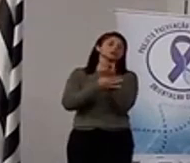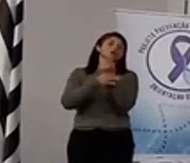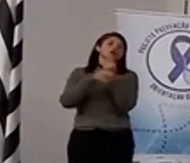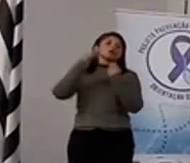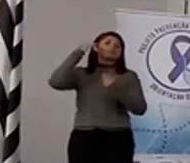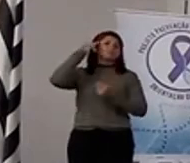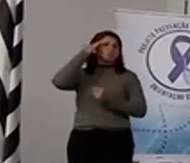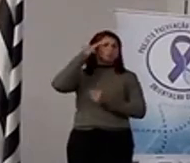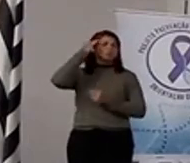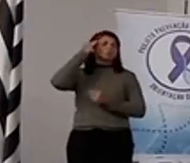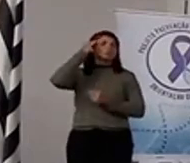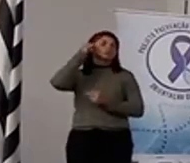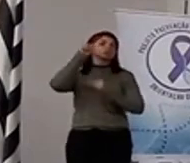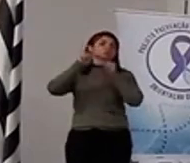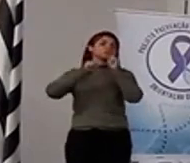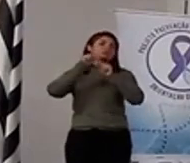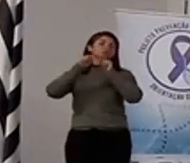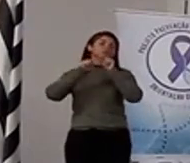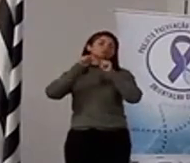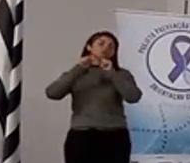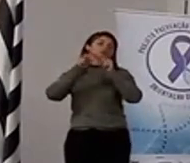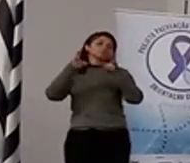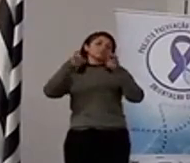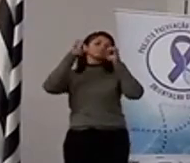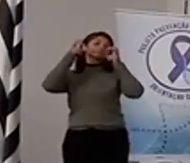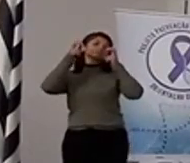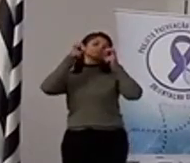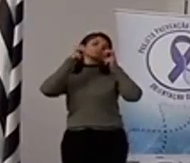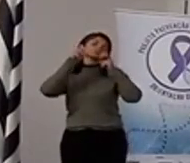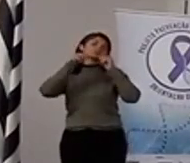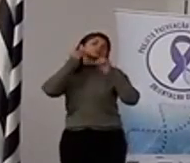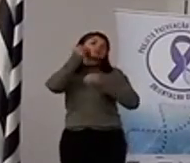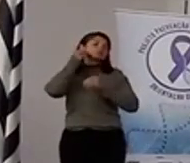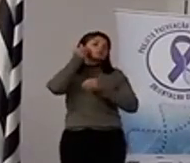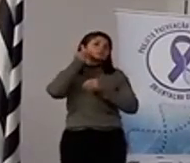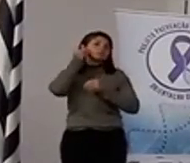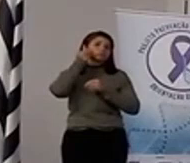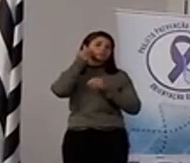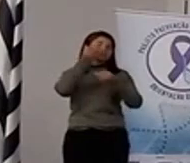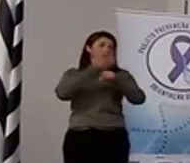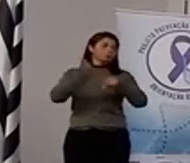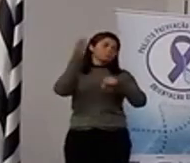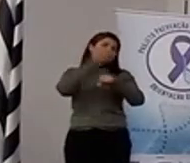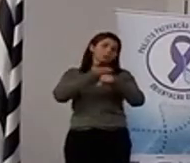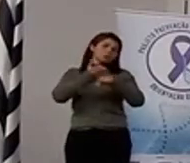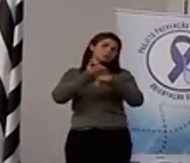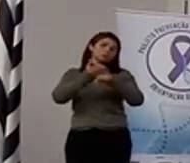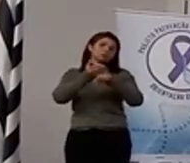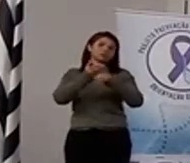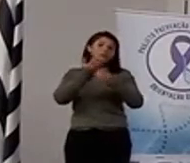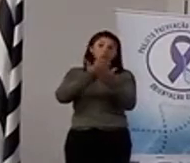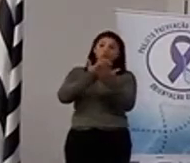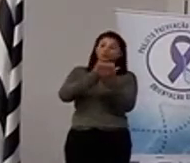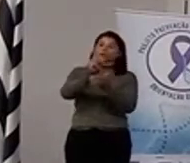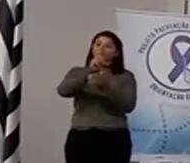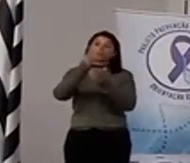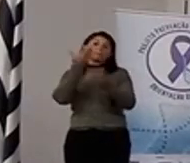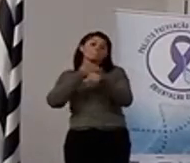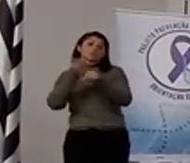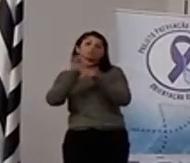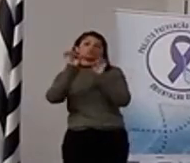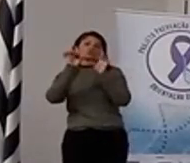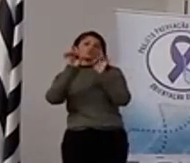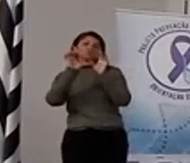apesar disso, o que a gente vem observando pela experiência da prática, não por estudos, é que é razoavelmente